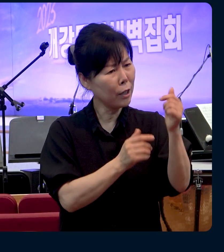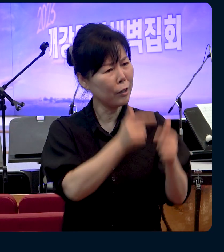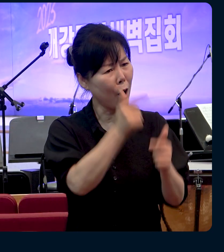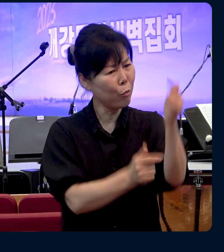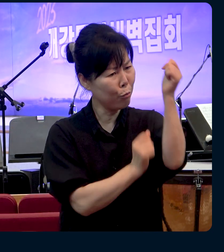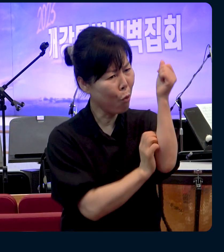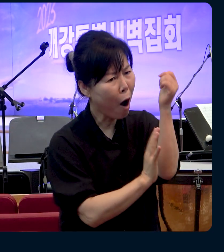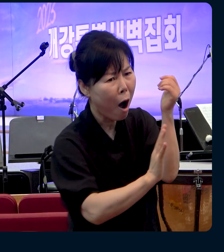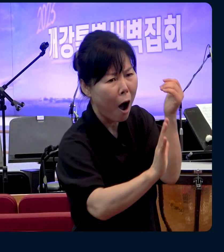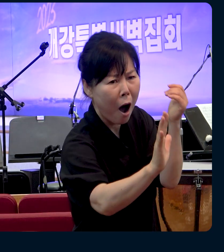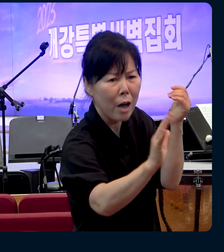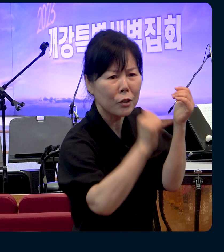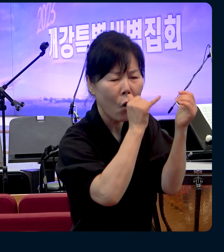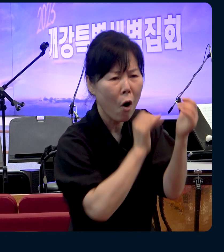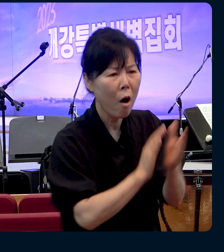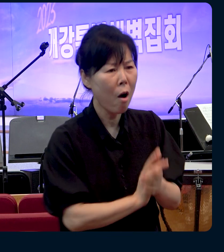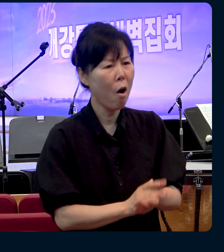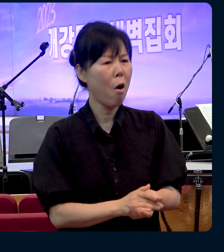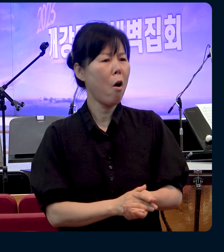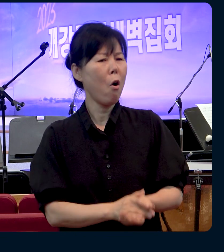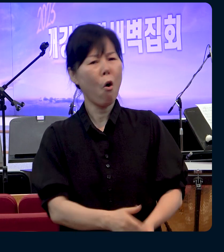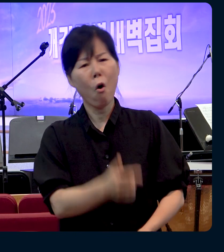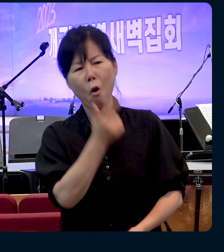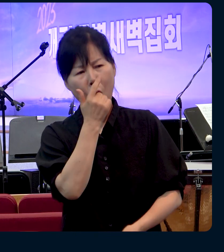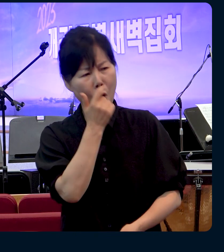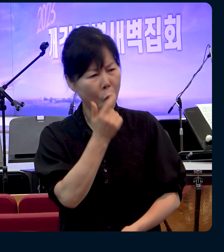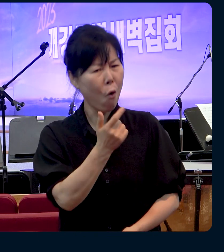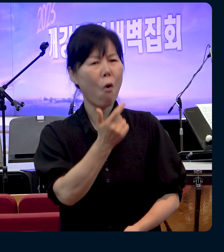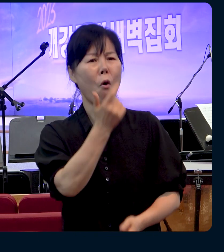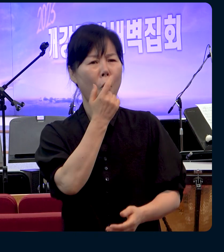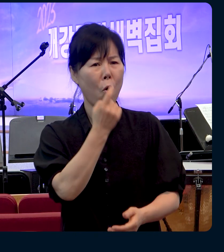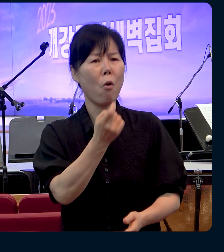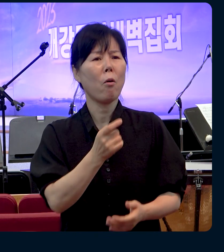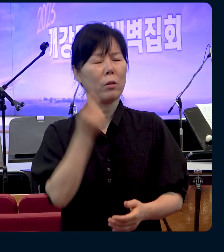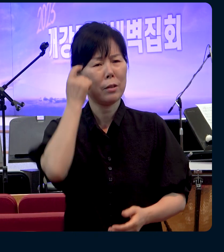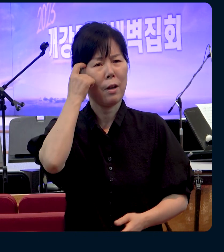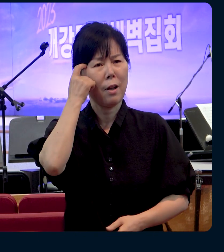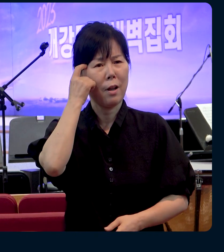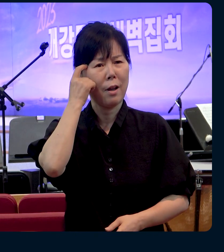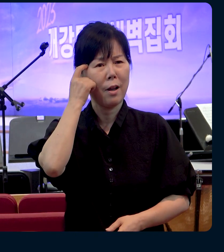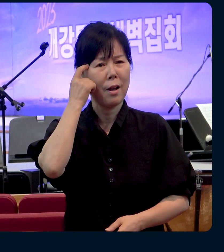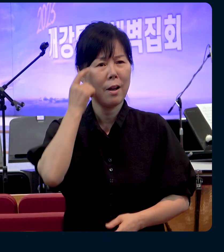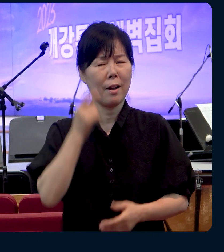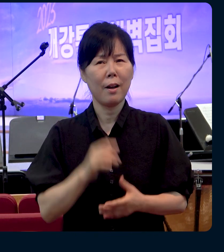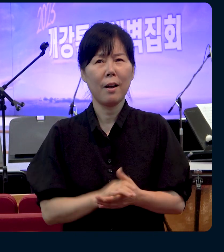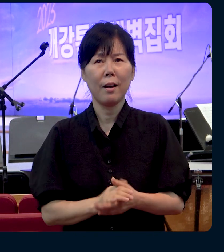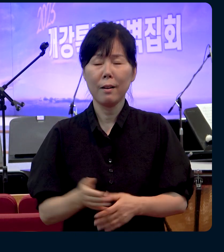저거를 LA에서 키우려면 돈이 얼마나 들어가면 좋겠냐. 너무 나무가 막 풍성하니까.